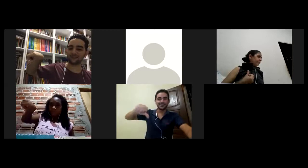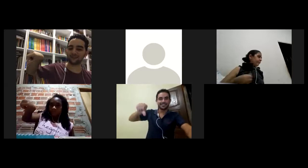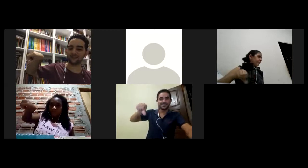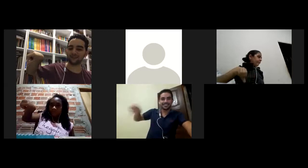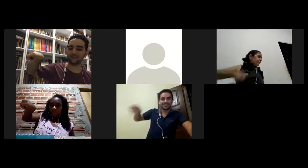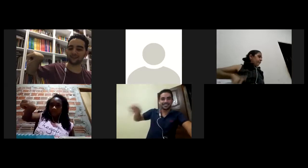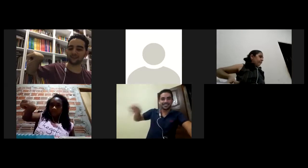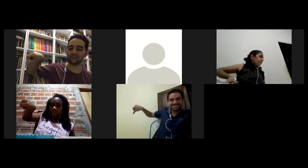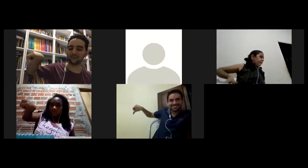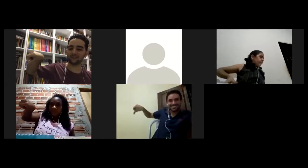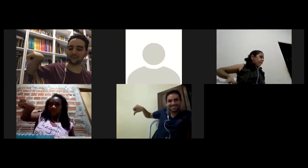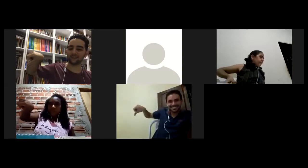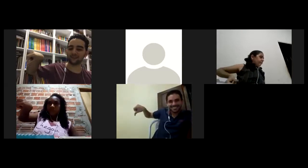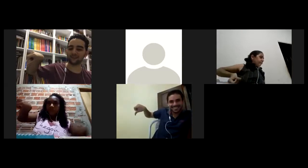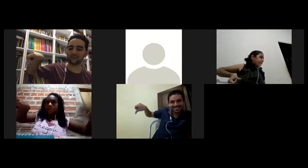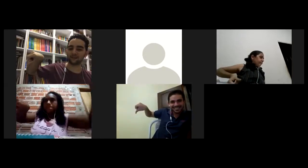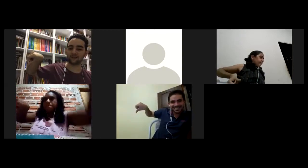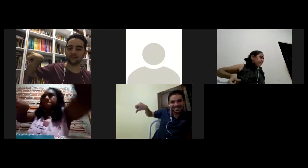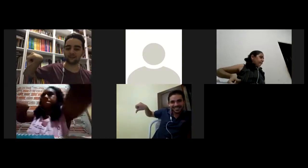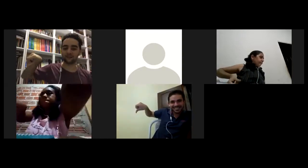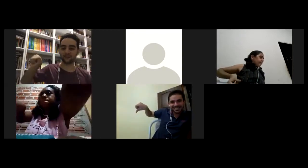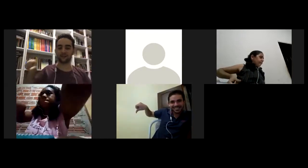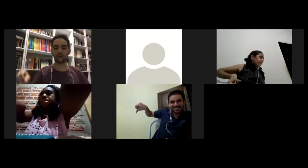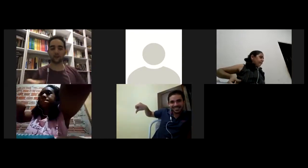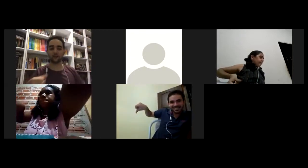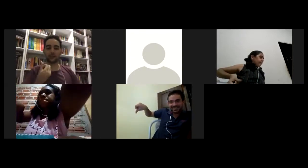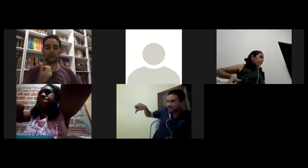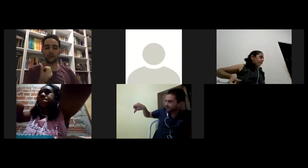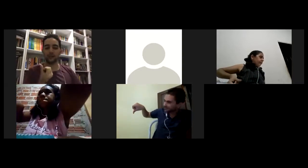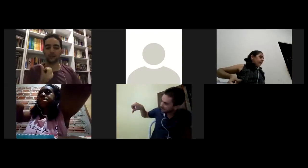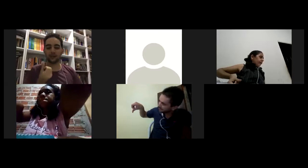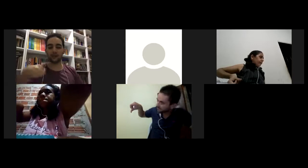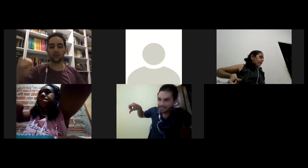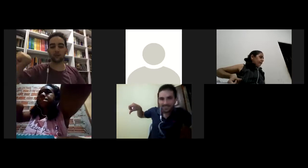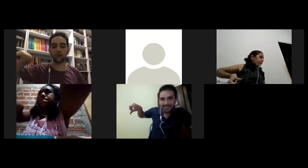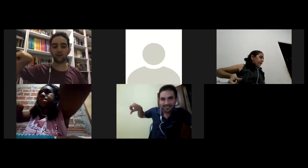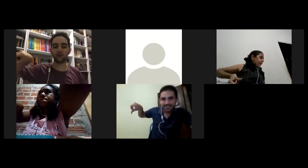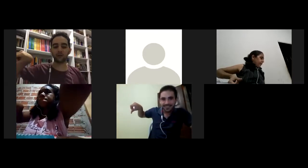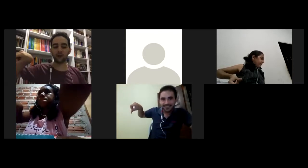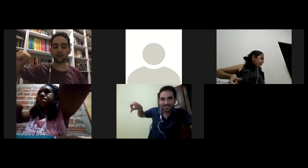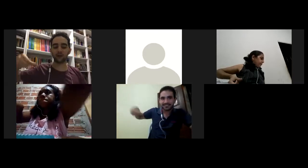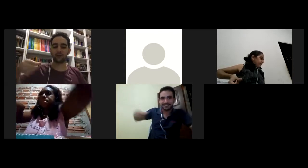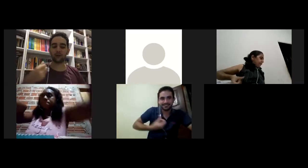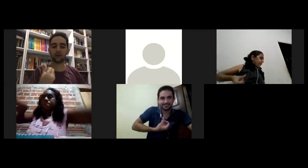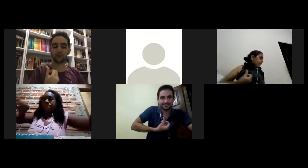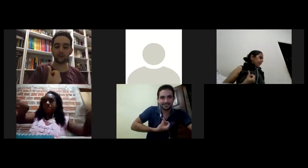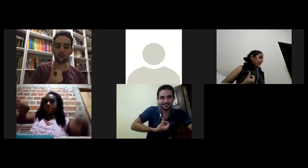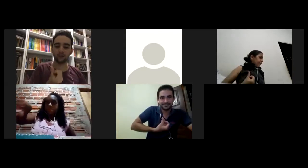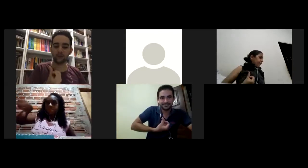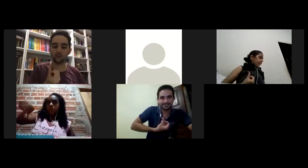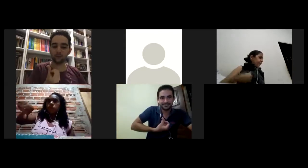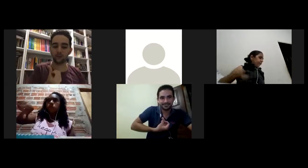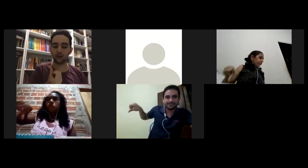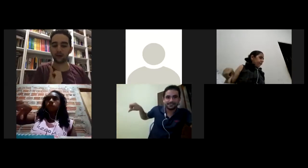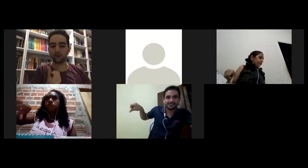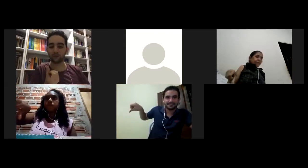O 9, sim. Isso. O 6 e o 9 são iguais. A diferença é porque o